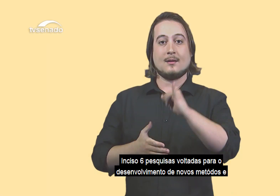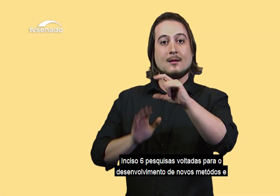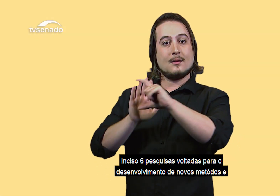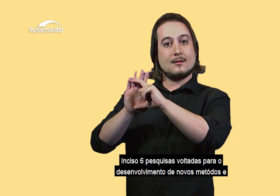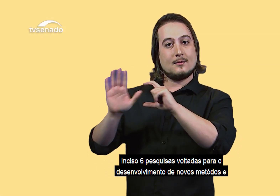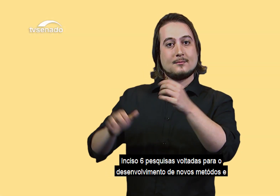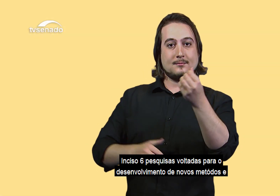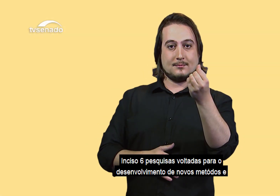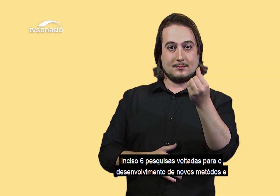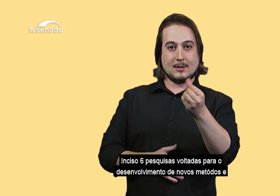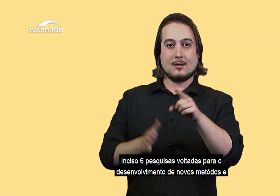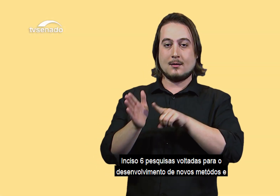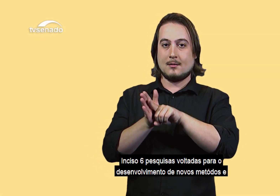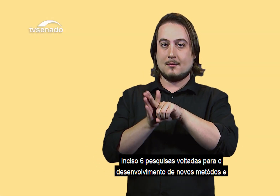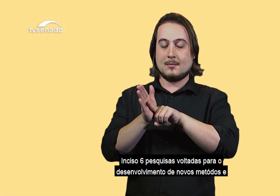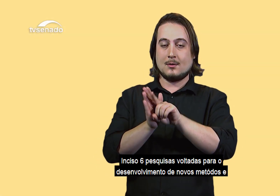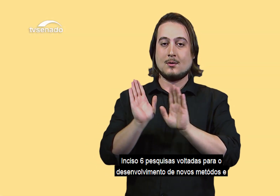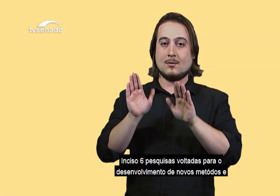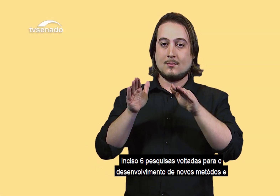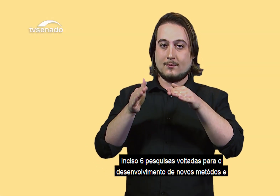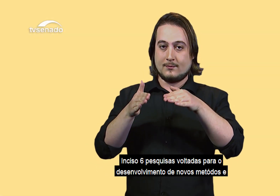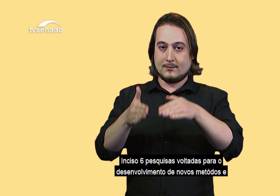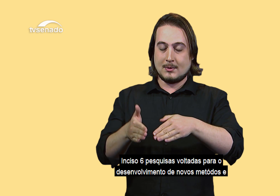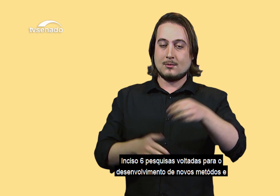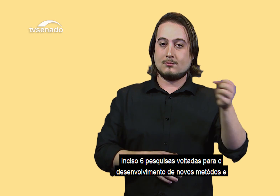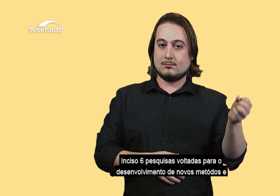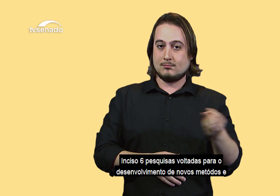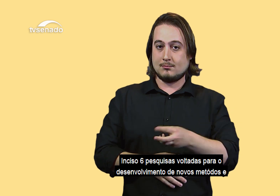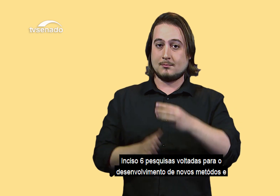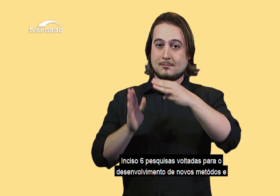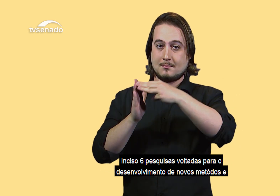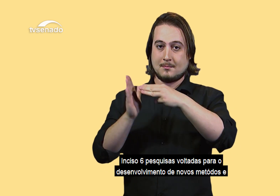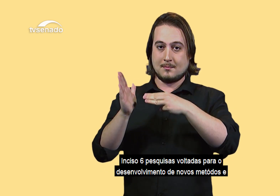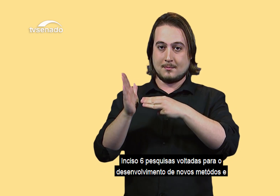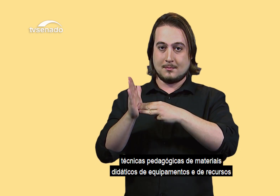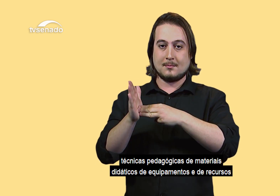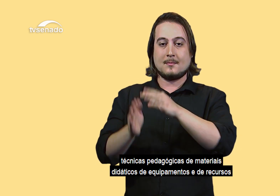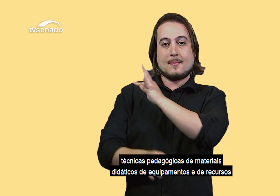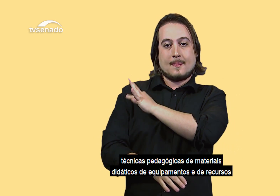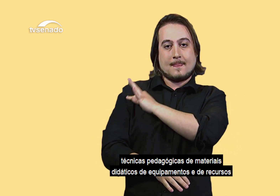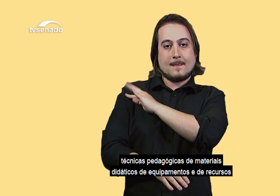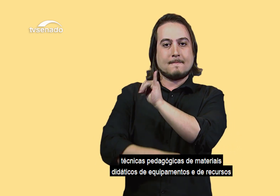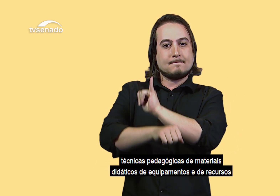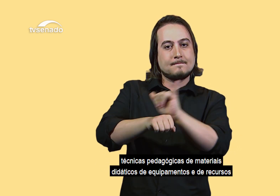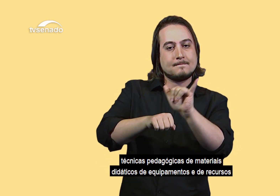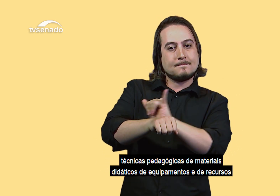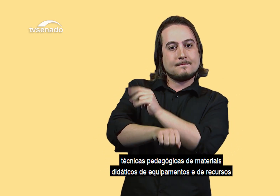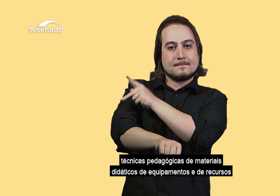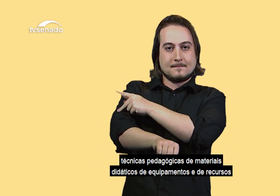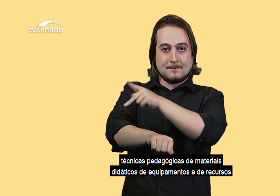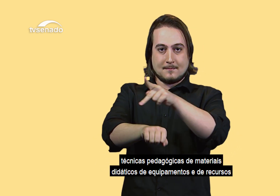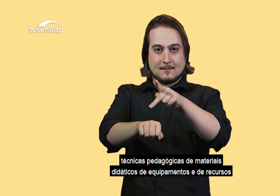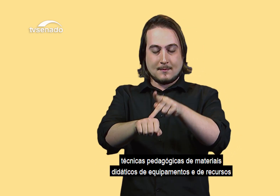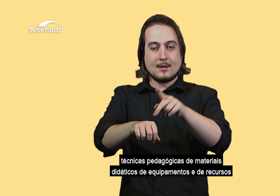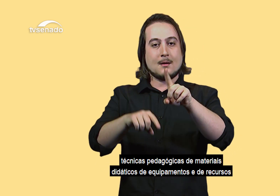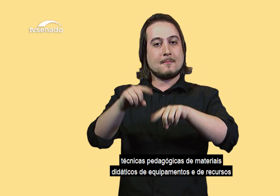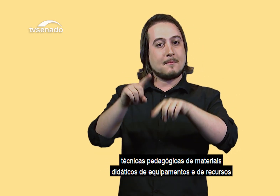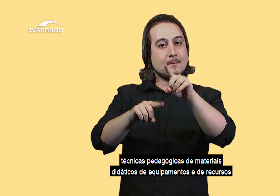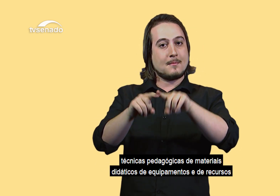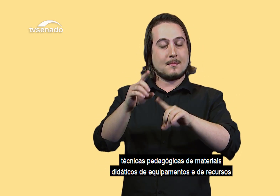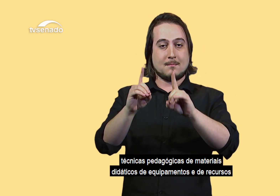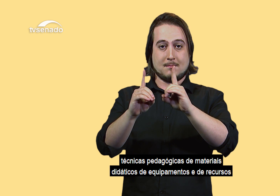Inciso 6. Pesquisas voltadas para o desenvolvimento de novos métodos e técnicas pedagógicas de materiais